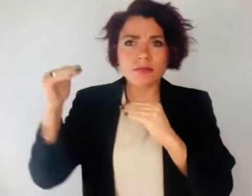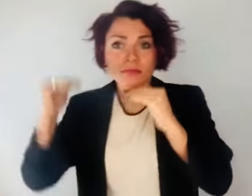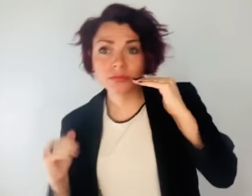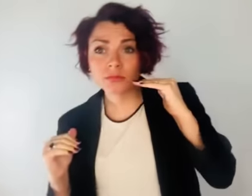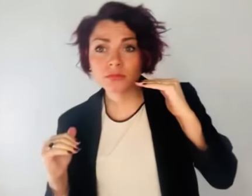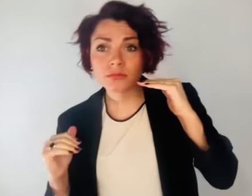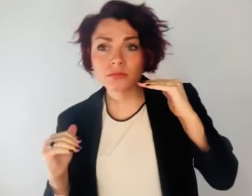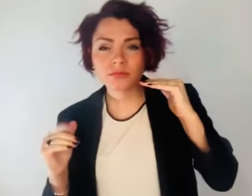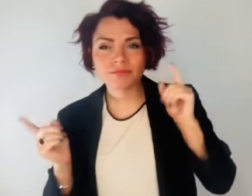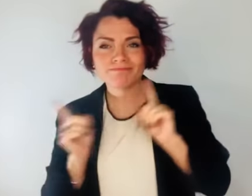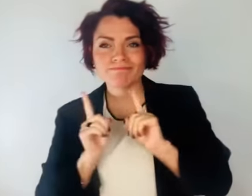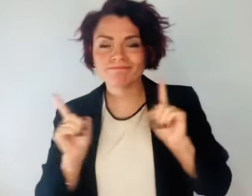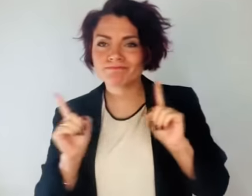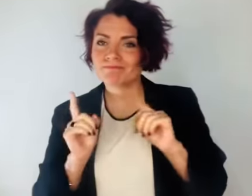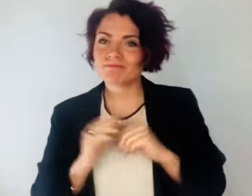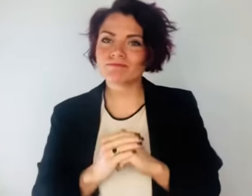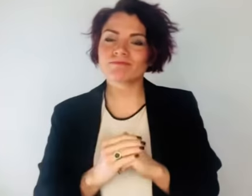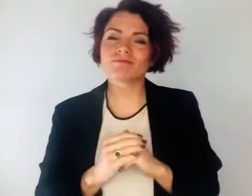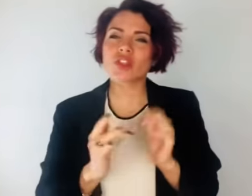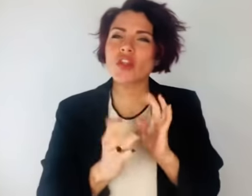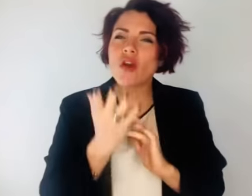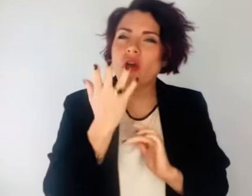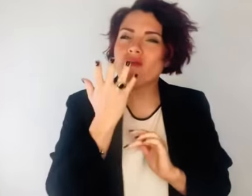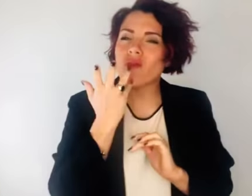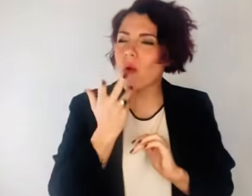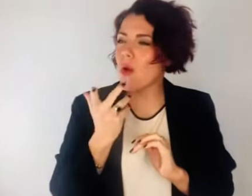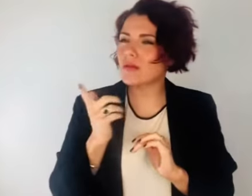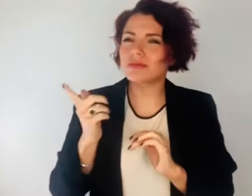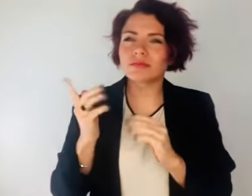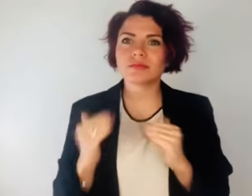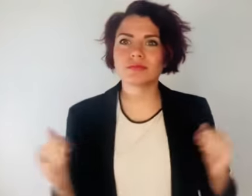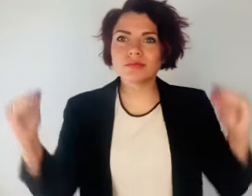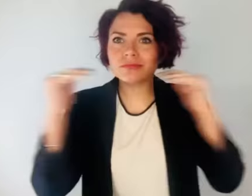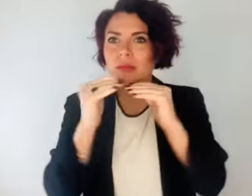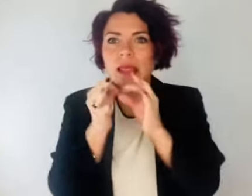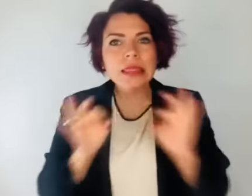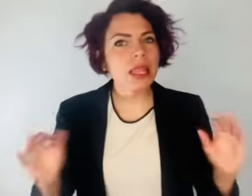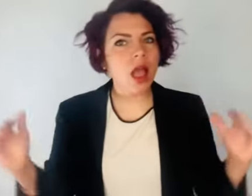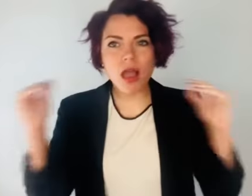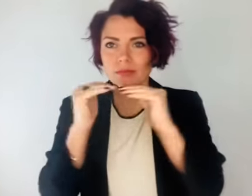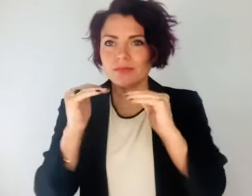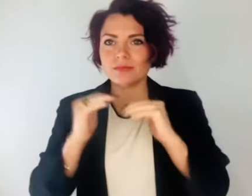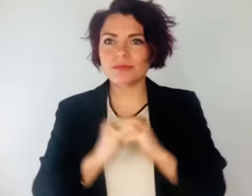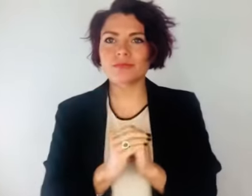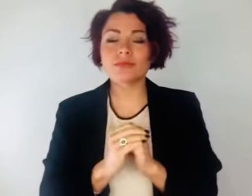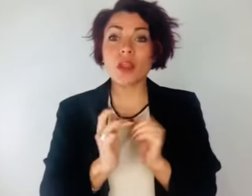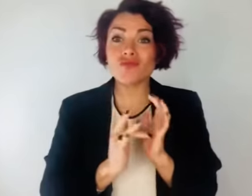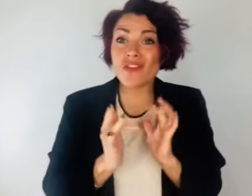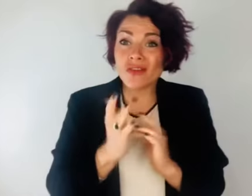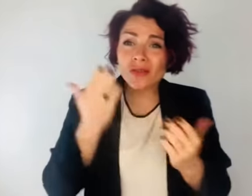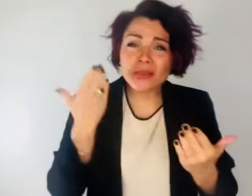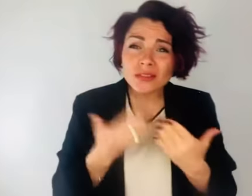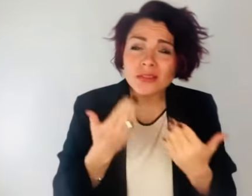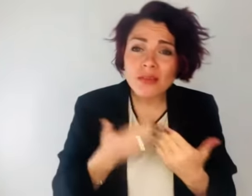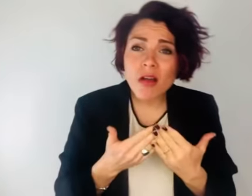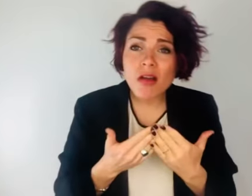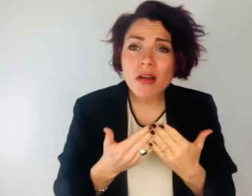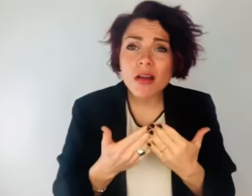una condizione di sudditanza di sottomissione a lui ma gli dà la sua stessa dignità gesù il signore